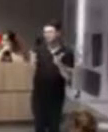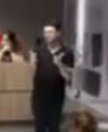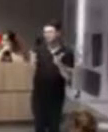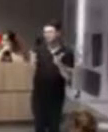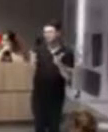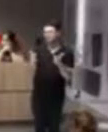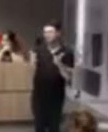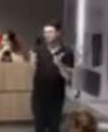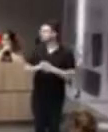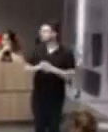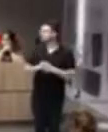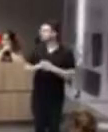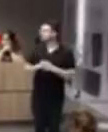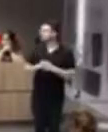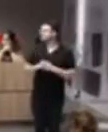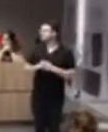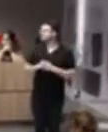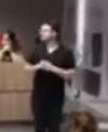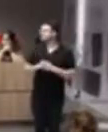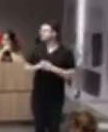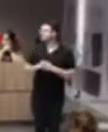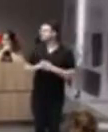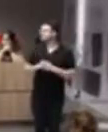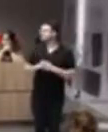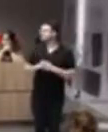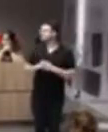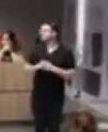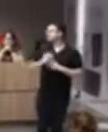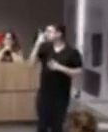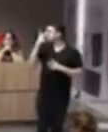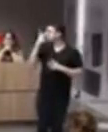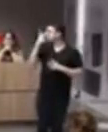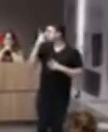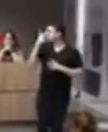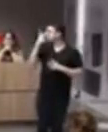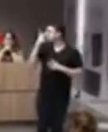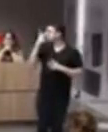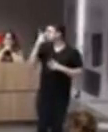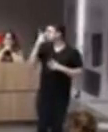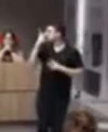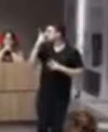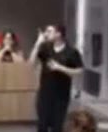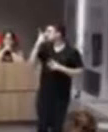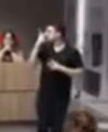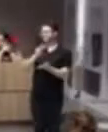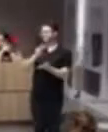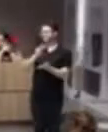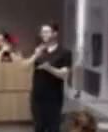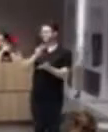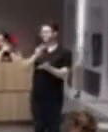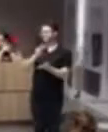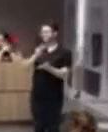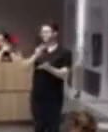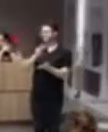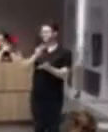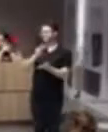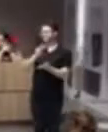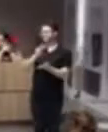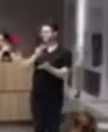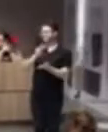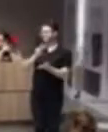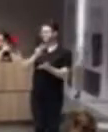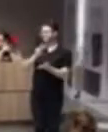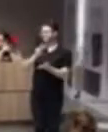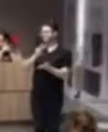desses lugares onde tem pessoas em situação de longa permanência internada. Monitoramento